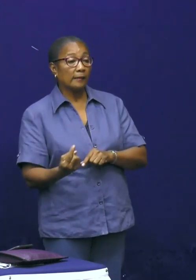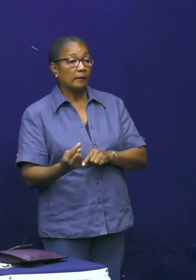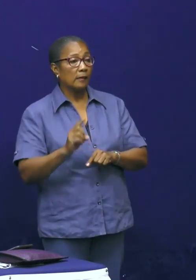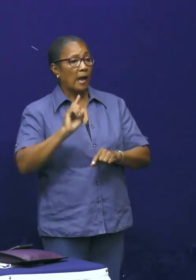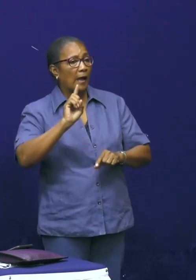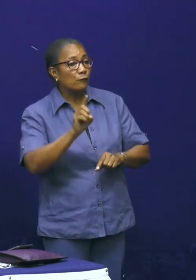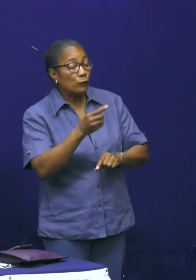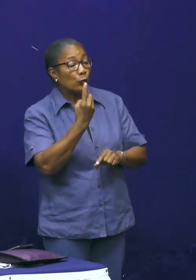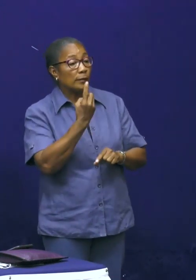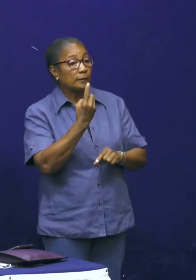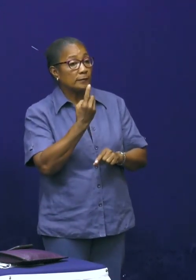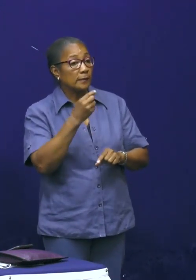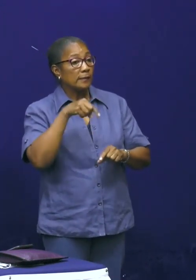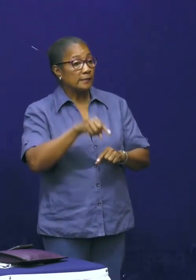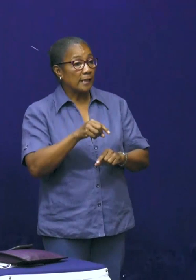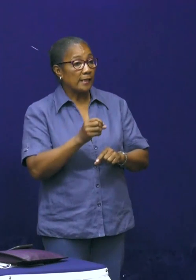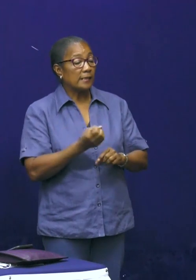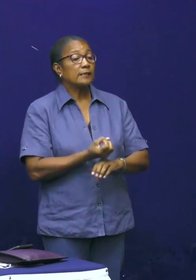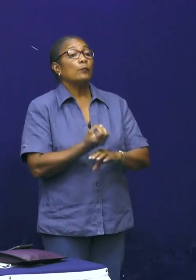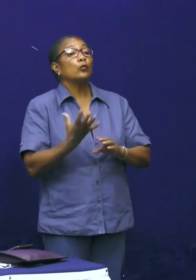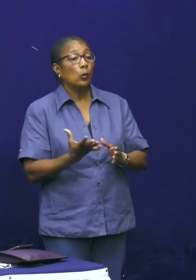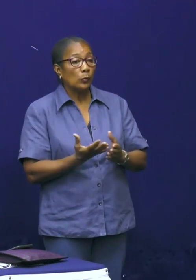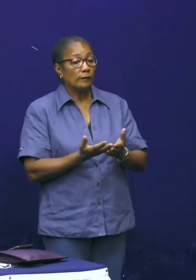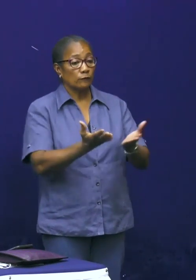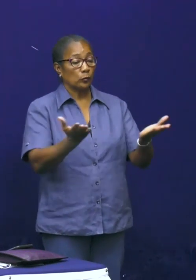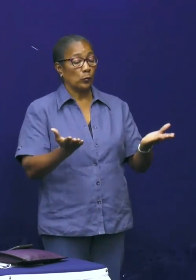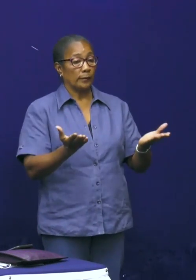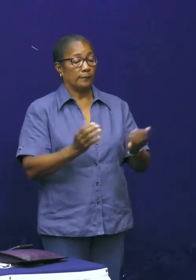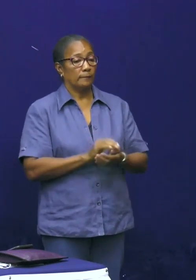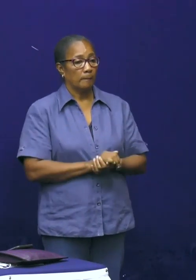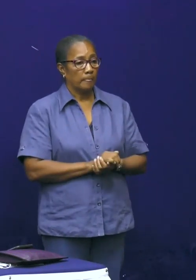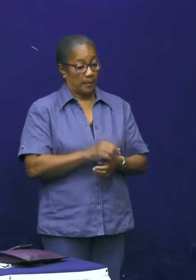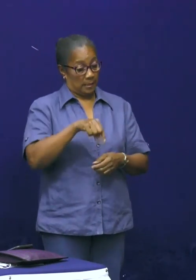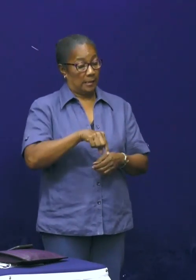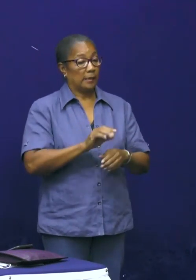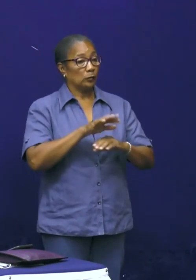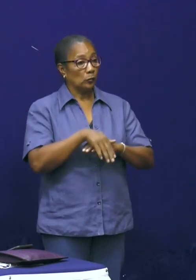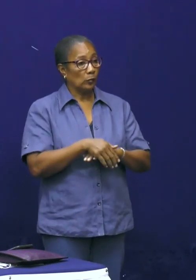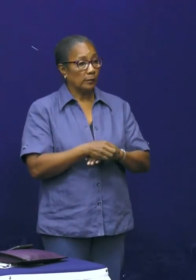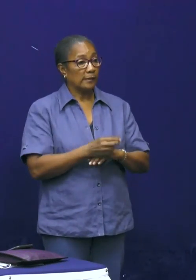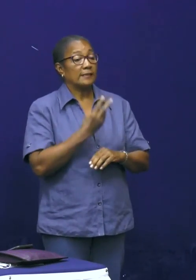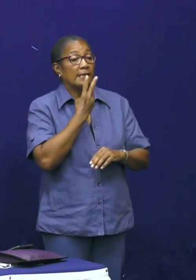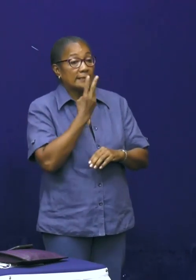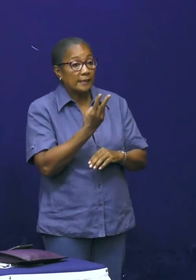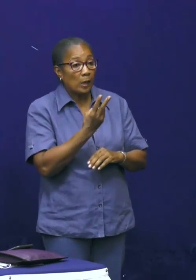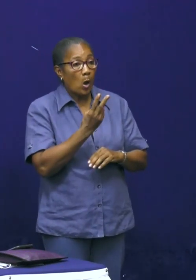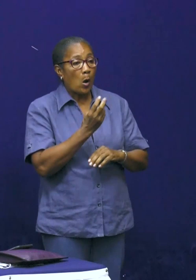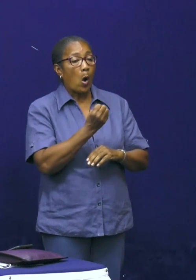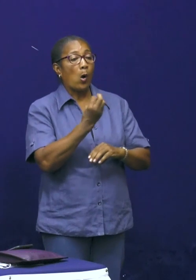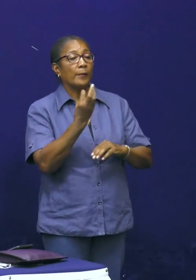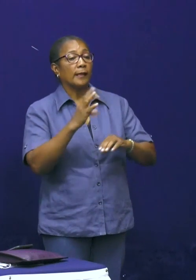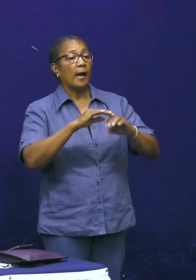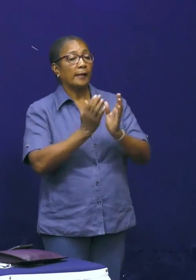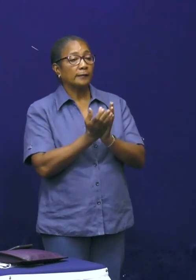alvorens zijn symptomen vertoonde. Hierdoor is er zicht op het aantal